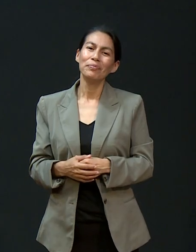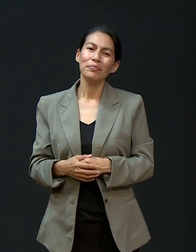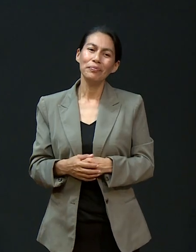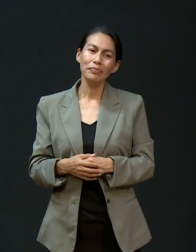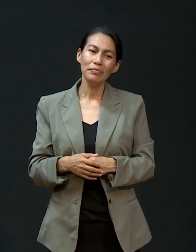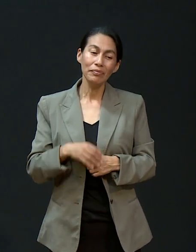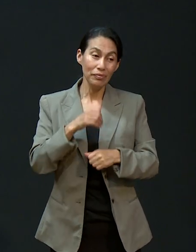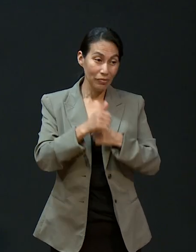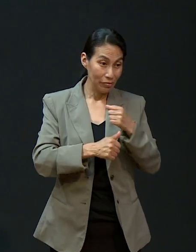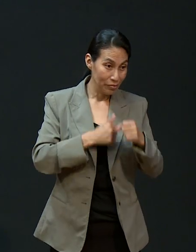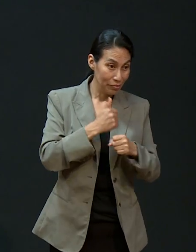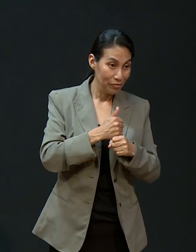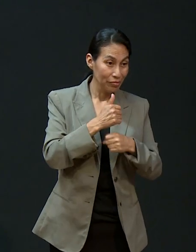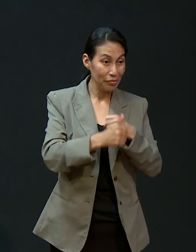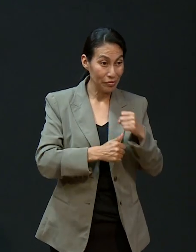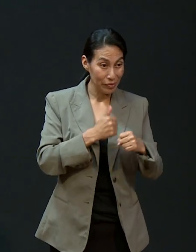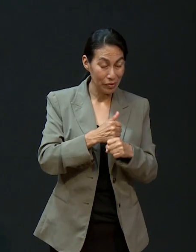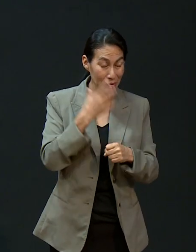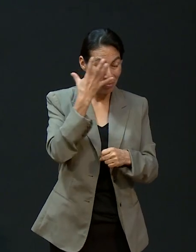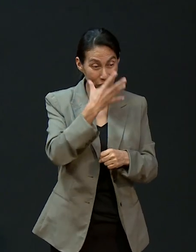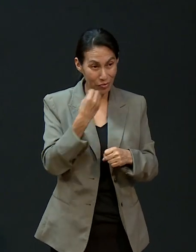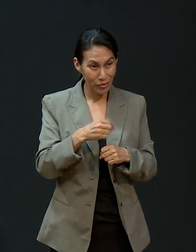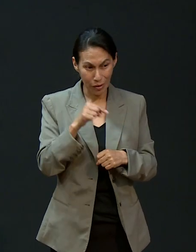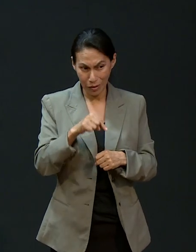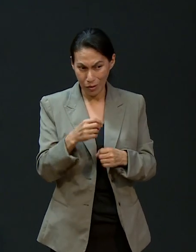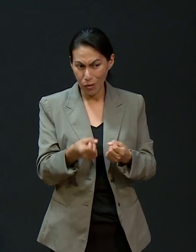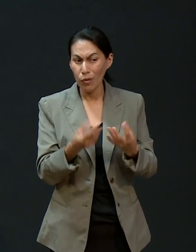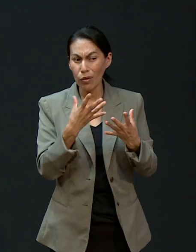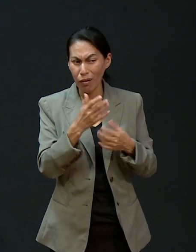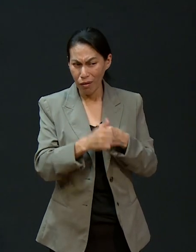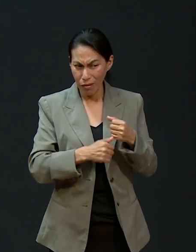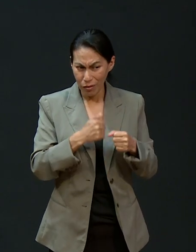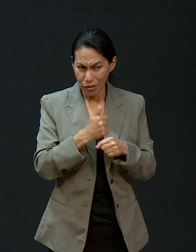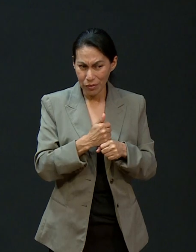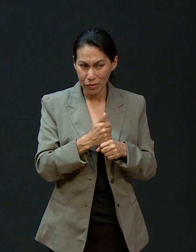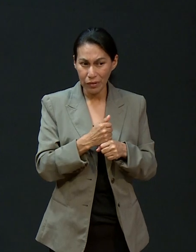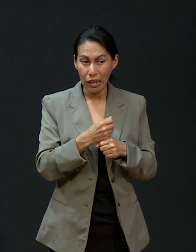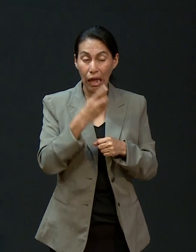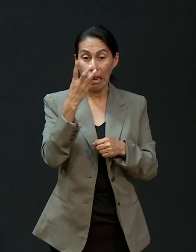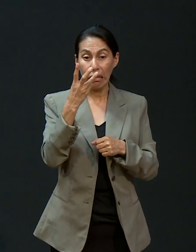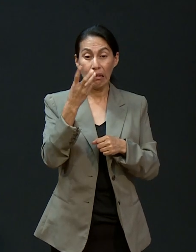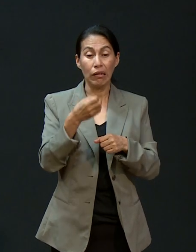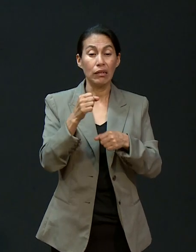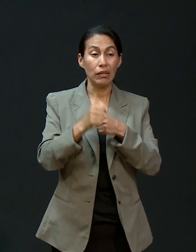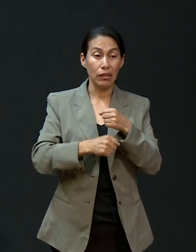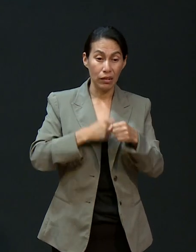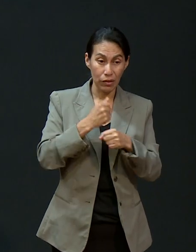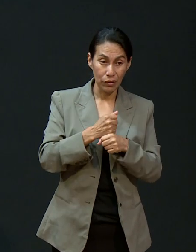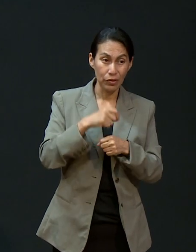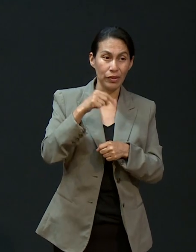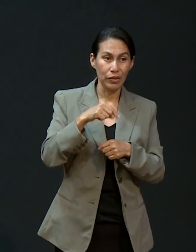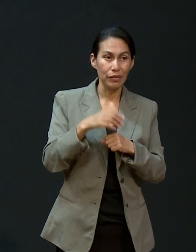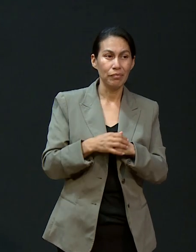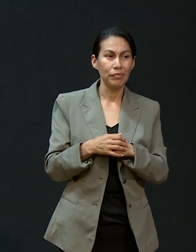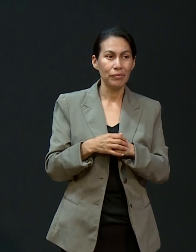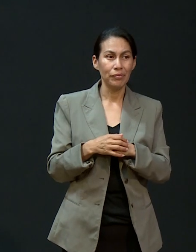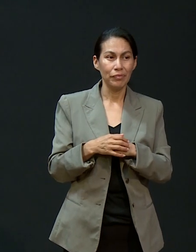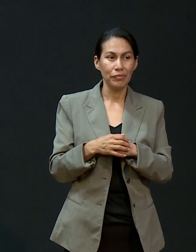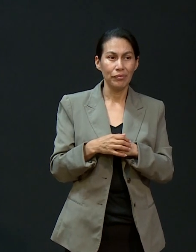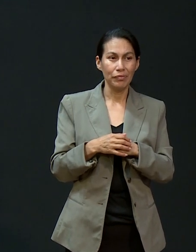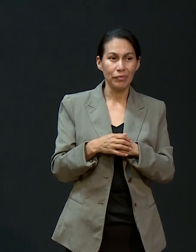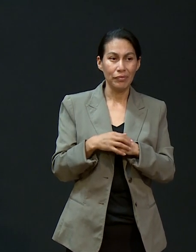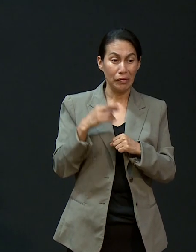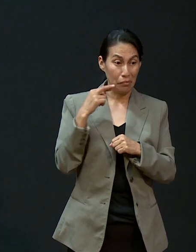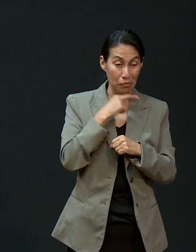toda una odisea en año tras año. ¿Cuánto tiempo tiene acá? Ya estamos a tres años aquí. ¿Tres